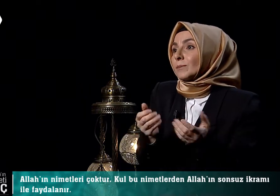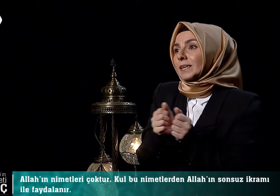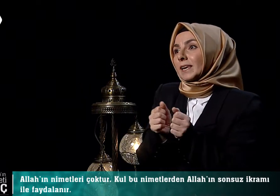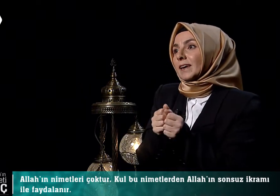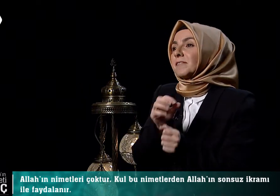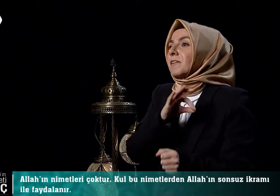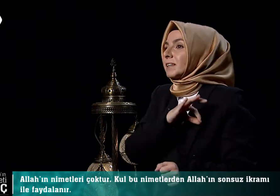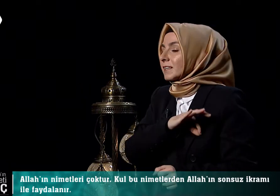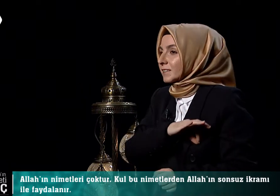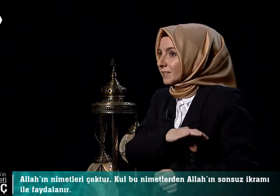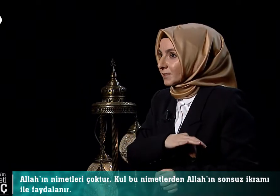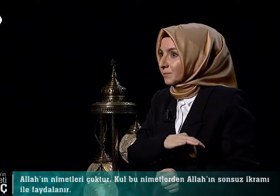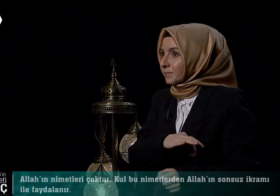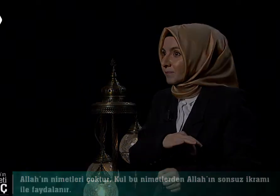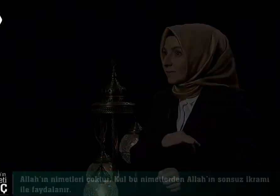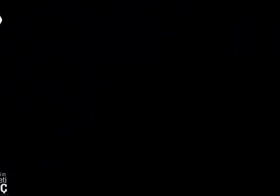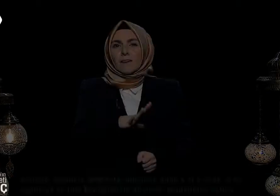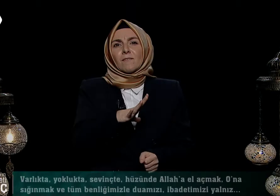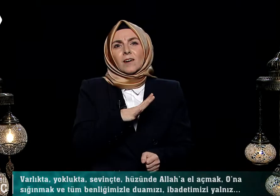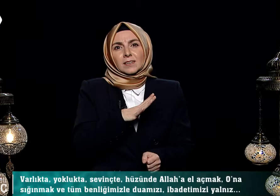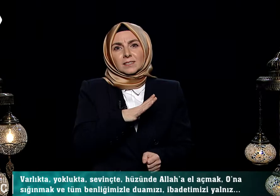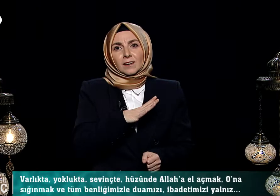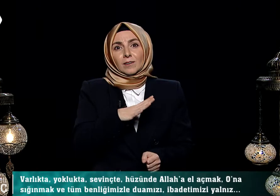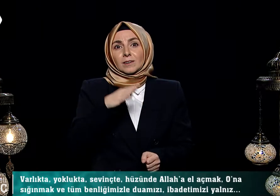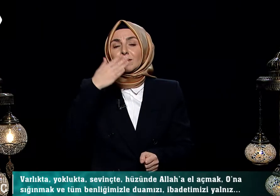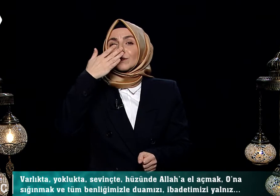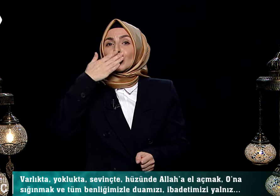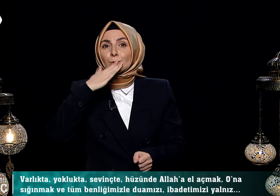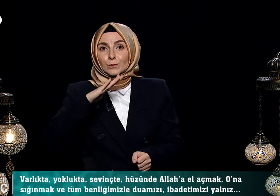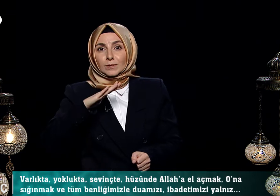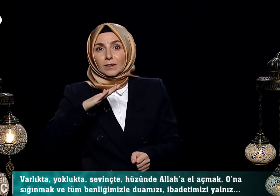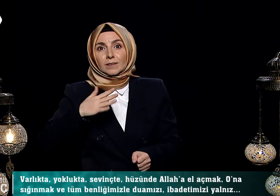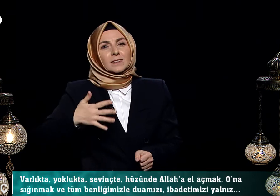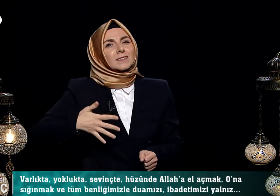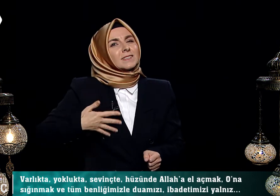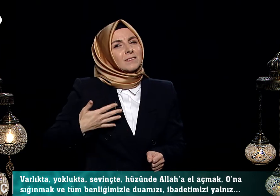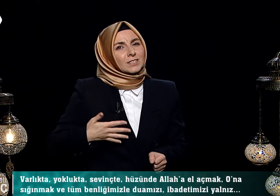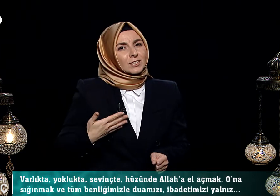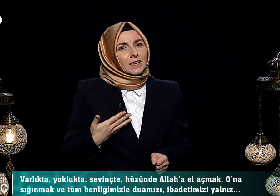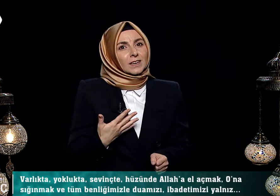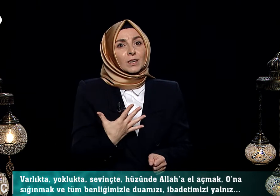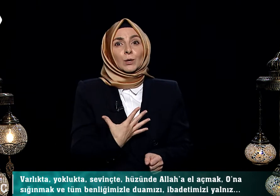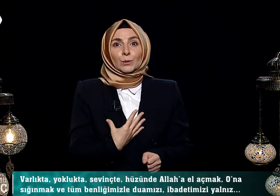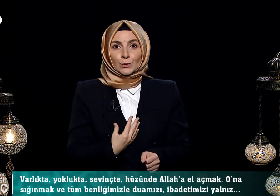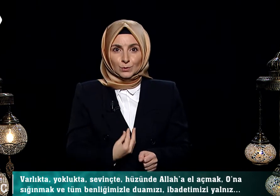ile faydalanır. Varlıkta, yoklukta, sevinçte,